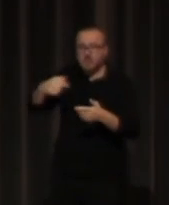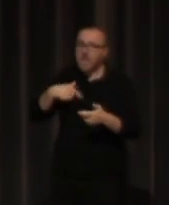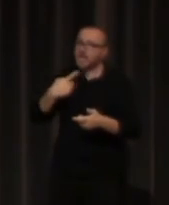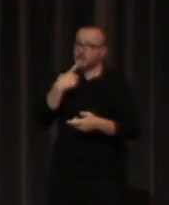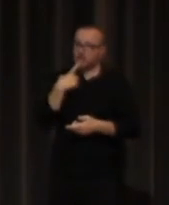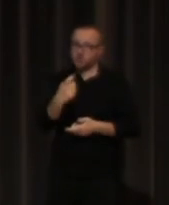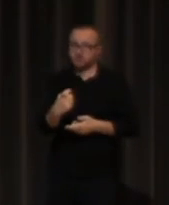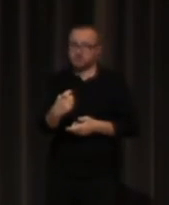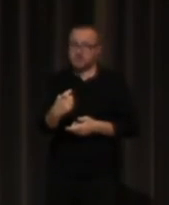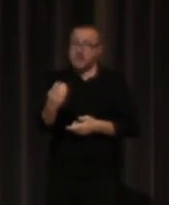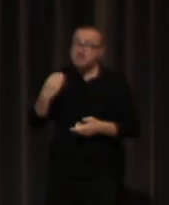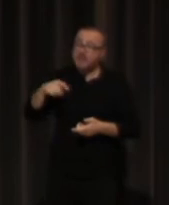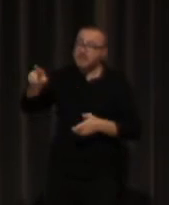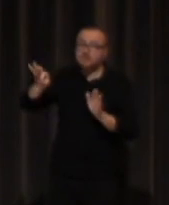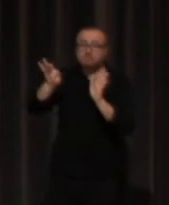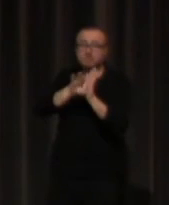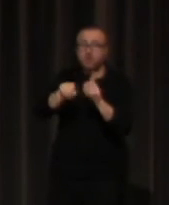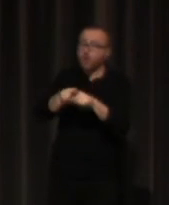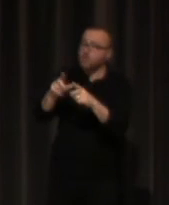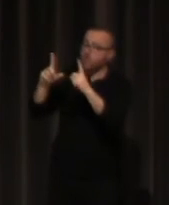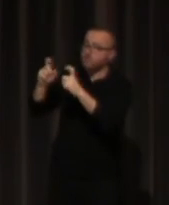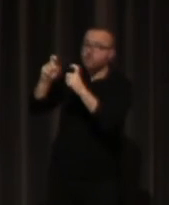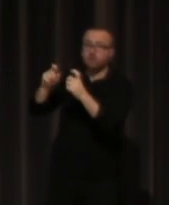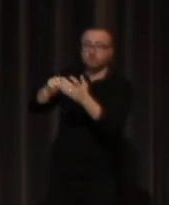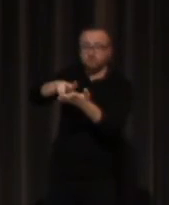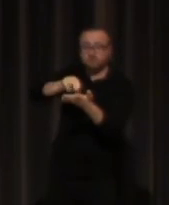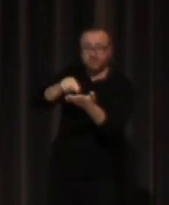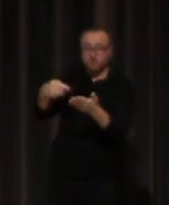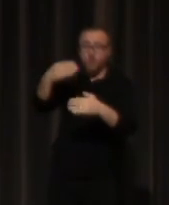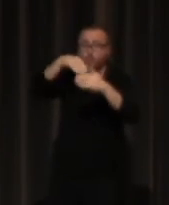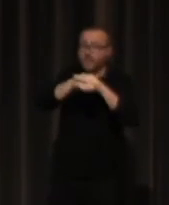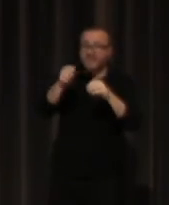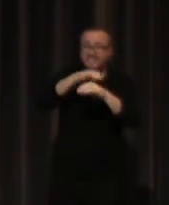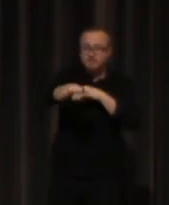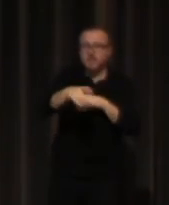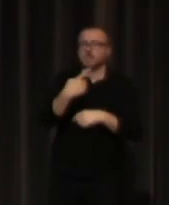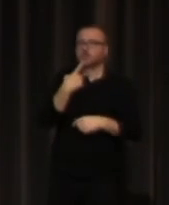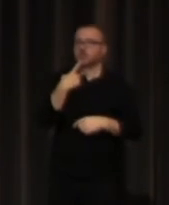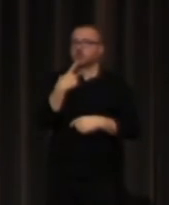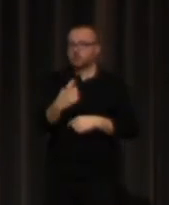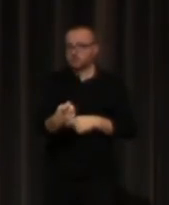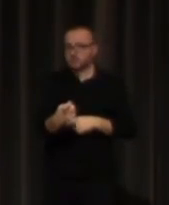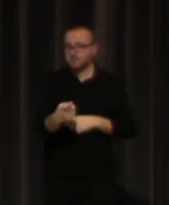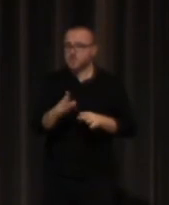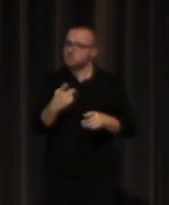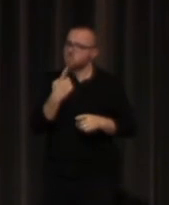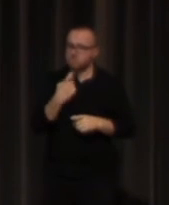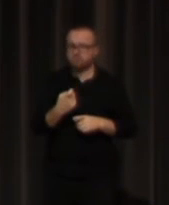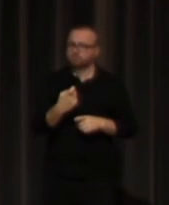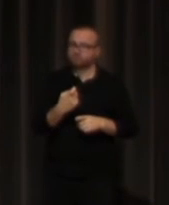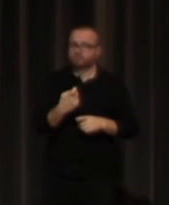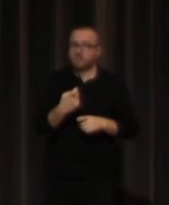resulta inevitable. La satisfacció és del tot impossible, se'ns escapen les coses, no les